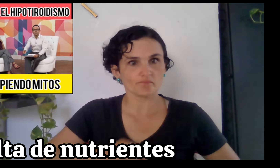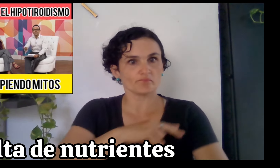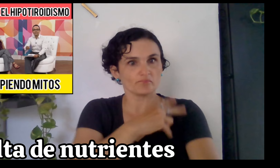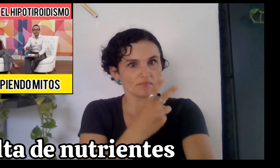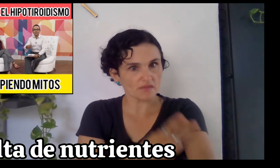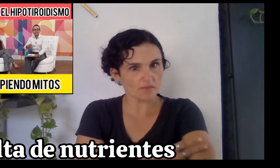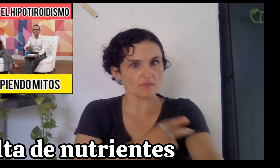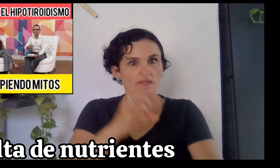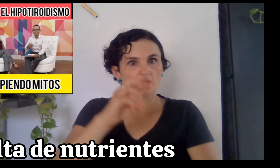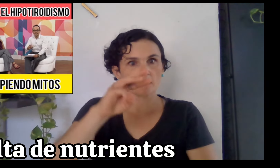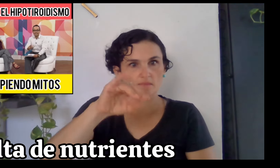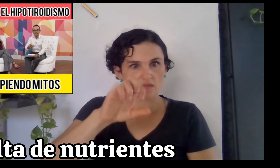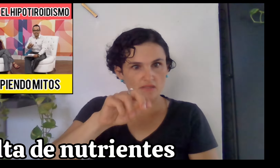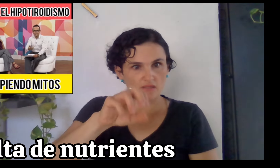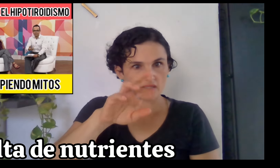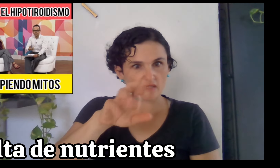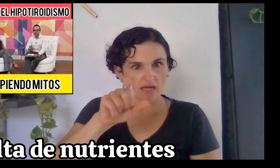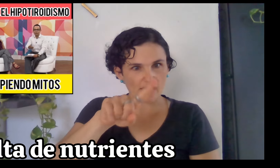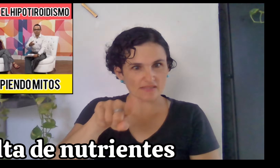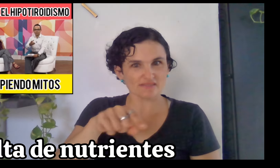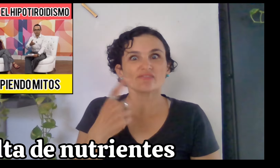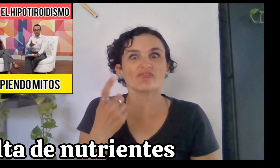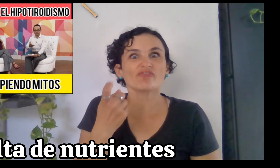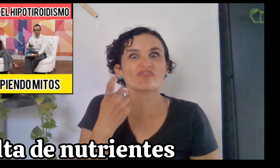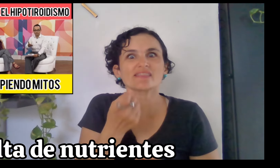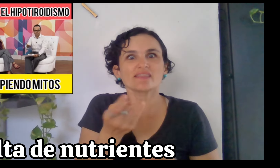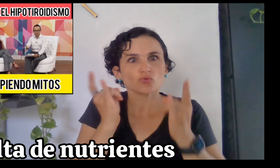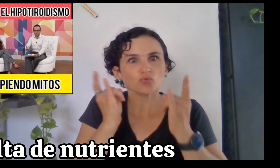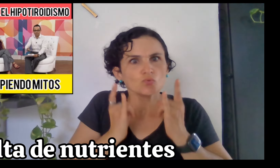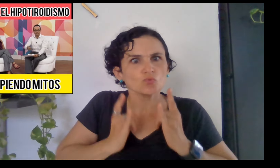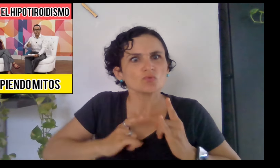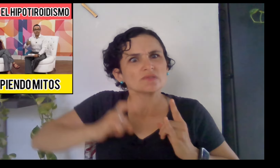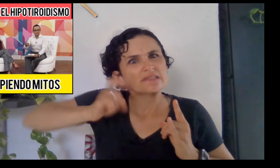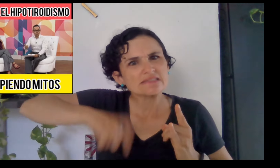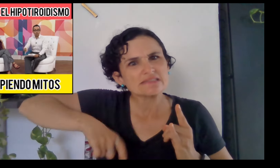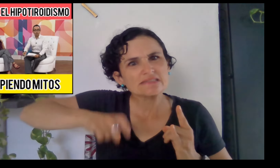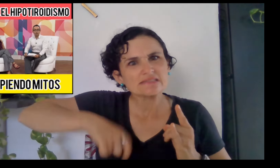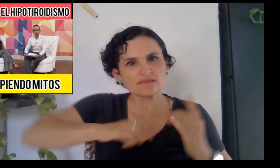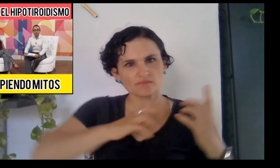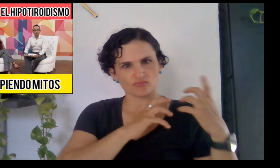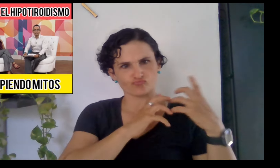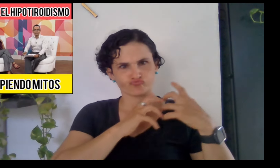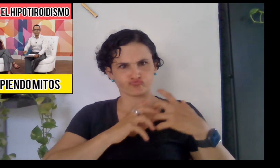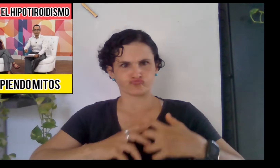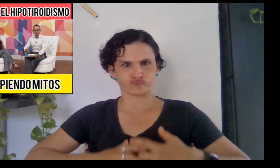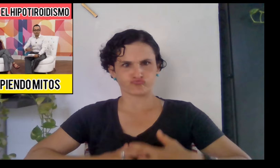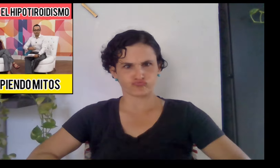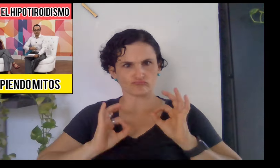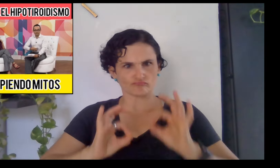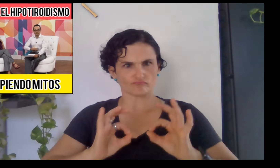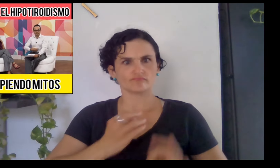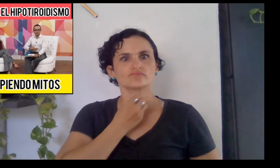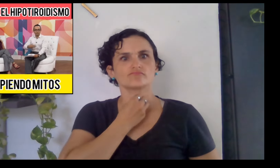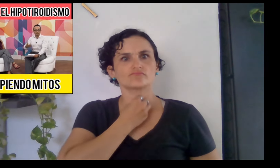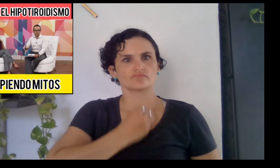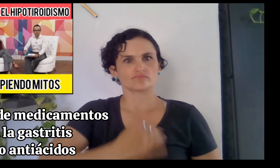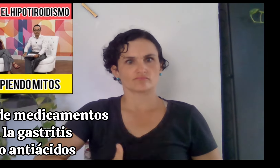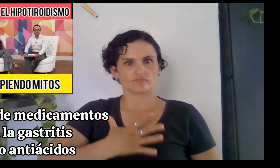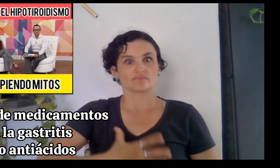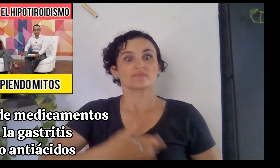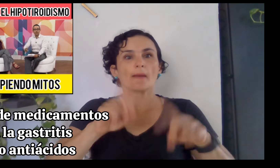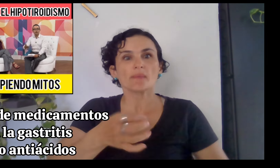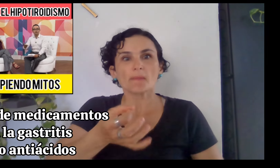por falta de cualquier nutriente requerido para el funcionamiento de la tiroides. Segundo, uso de medicamentos para la gastritis como